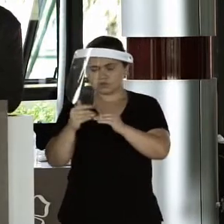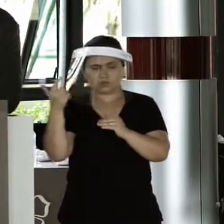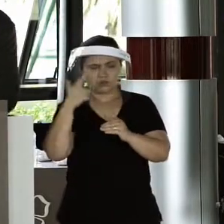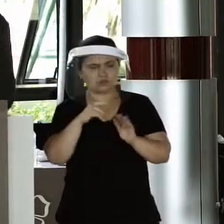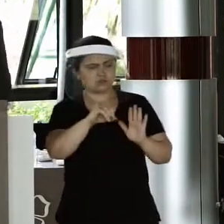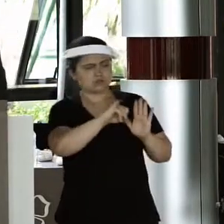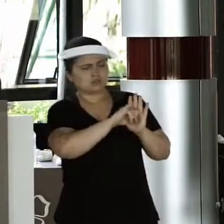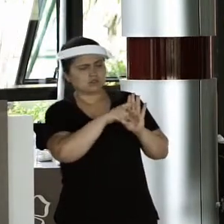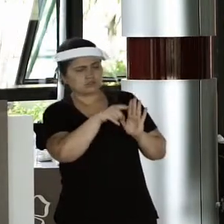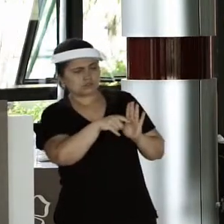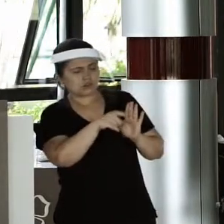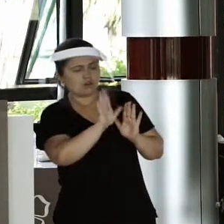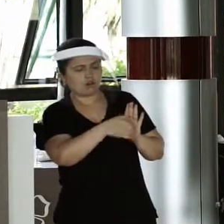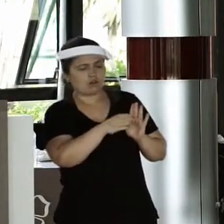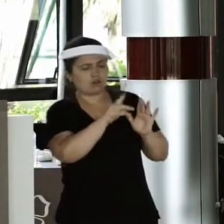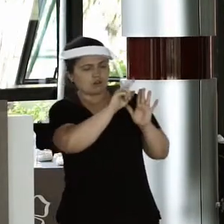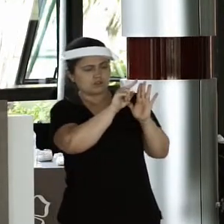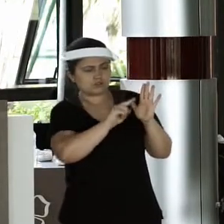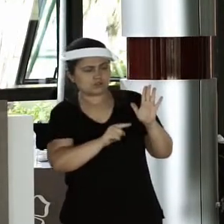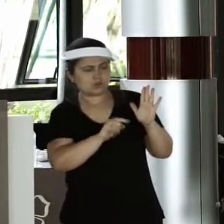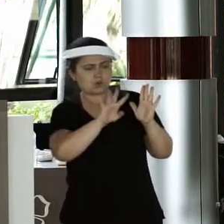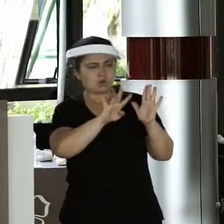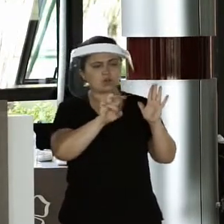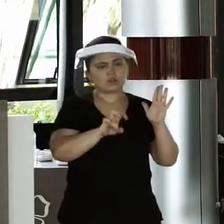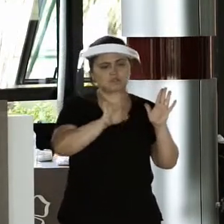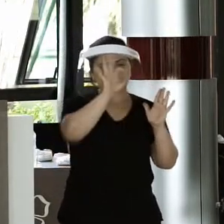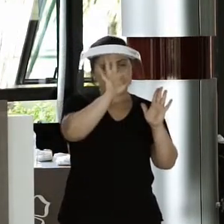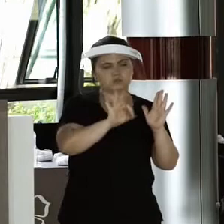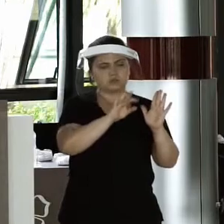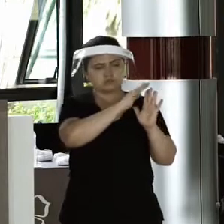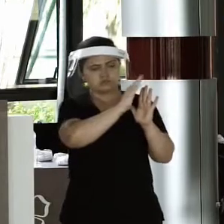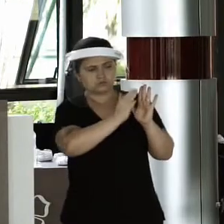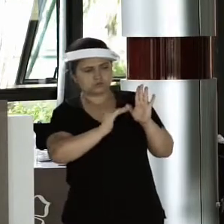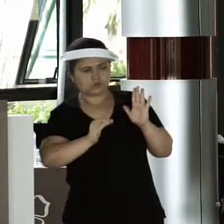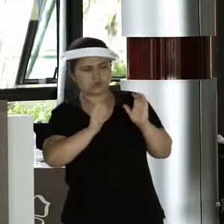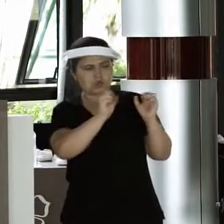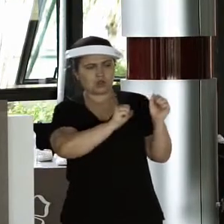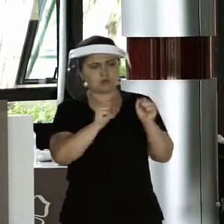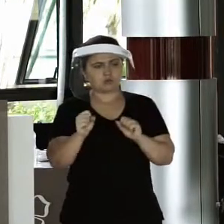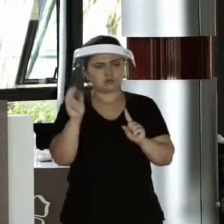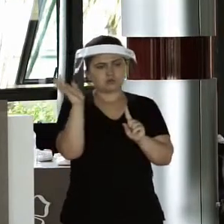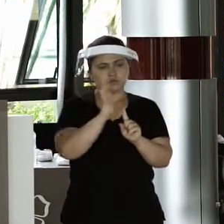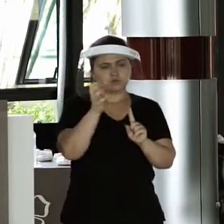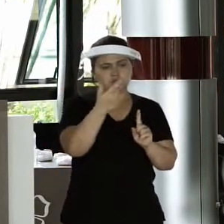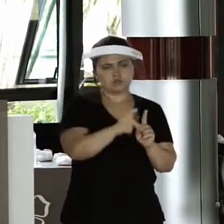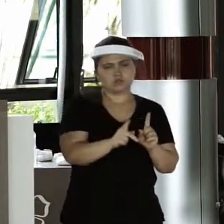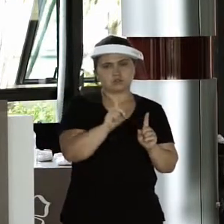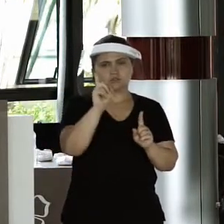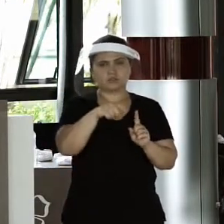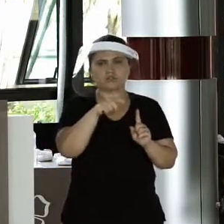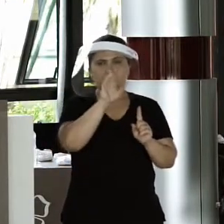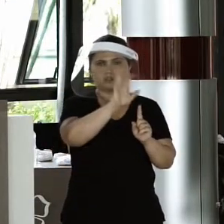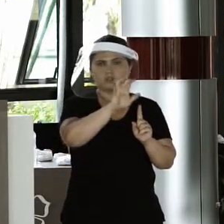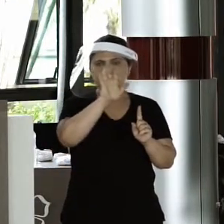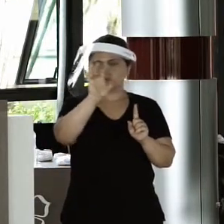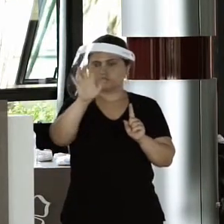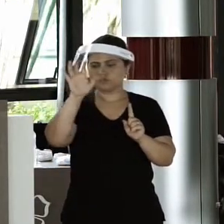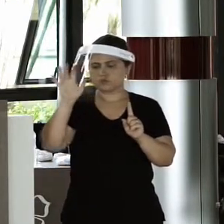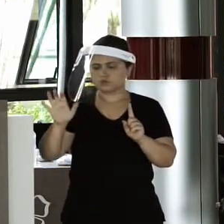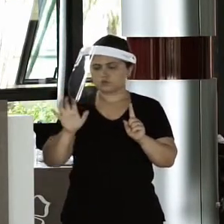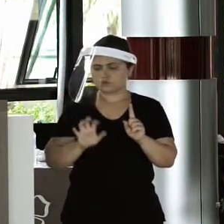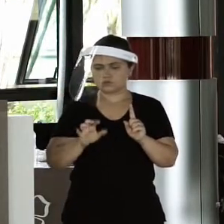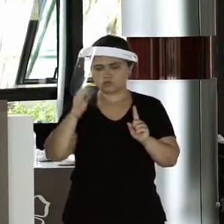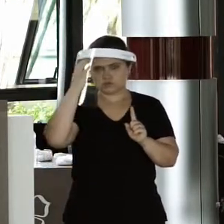consegue identificar, ó, essa é uma fissura 45 graus e as possíveis causas dela é isso, isso e